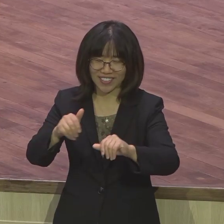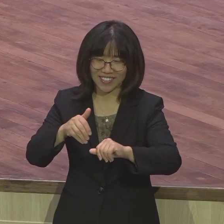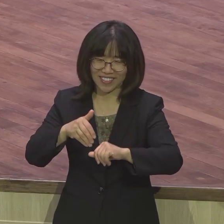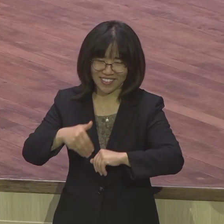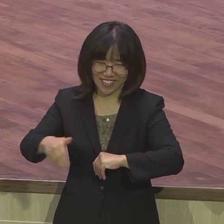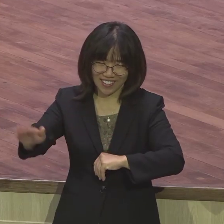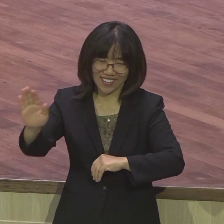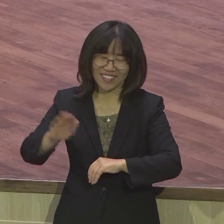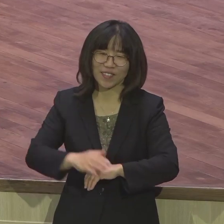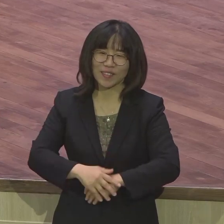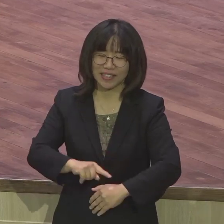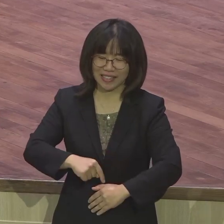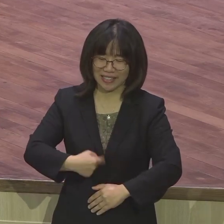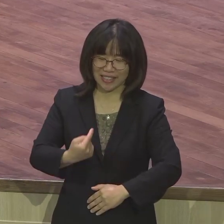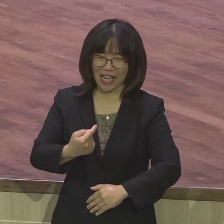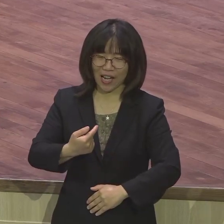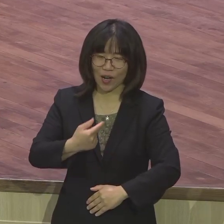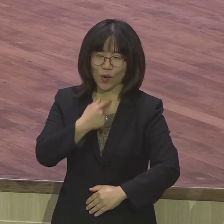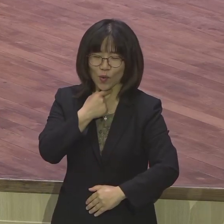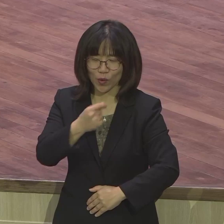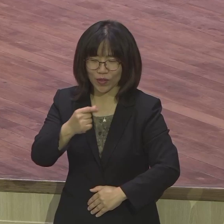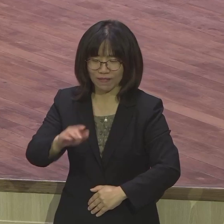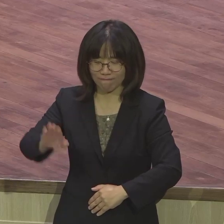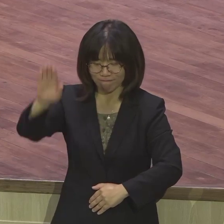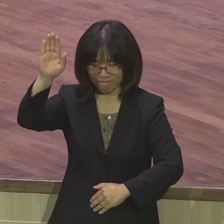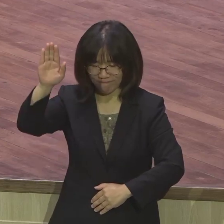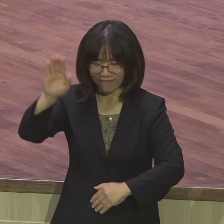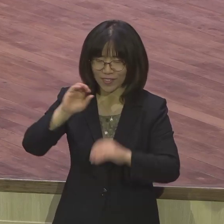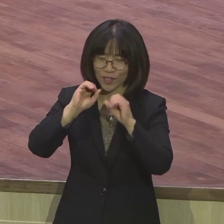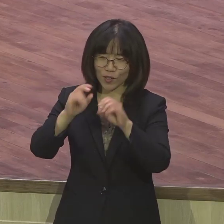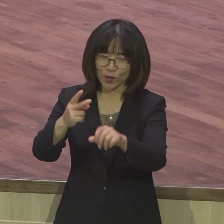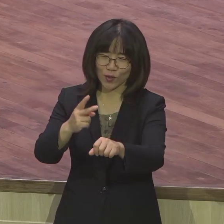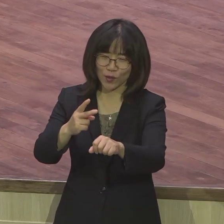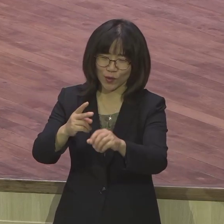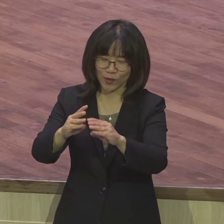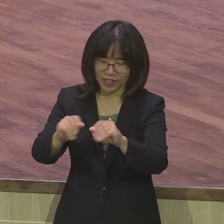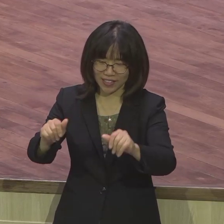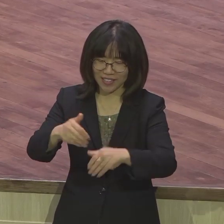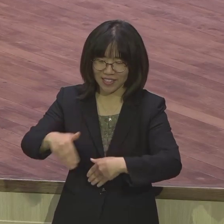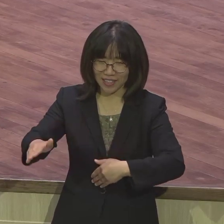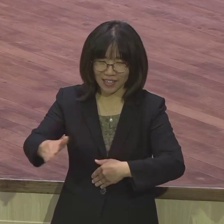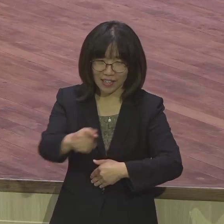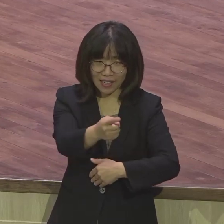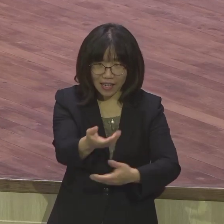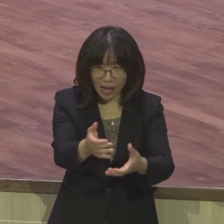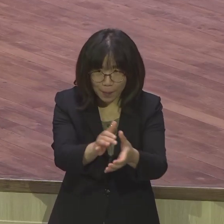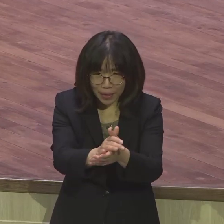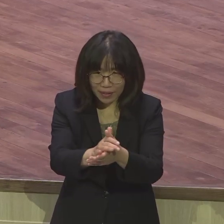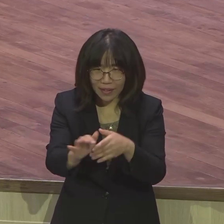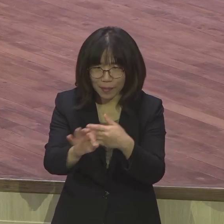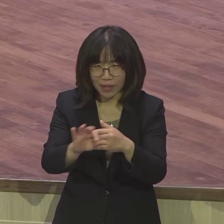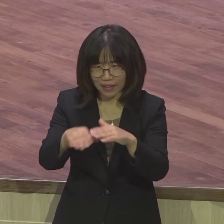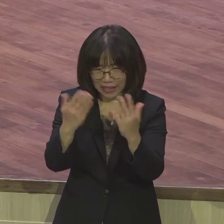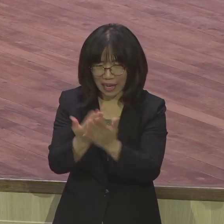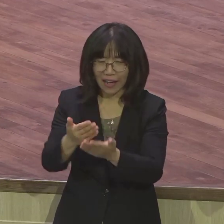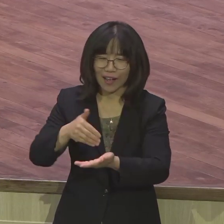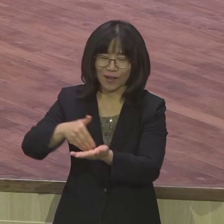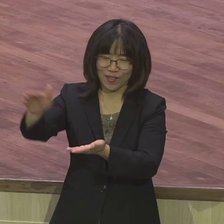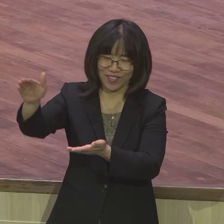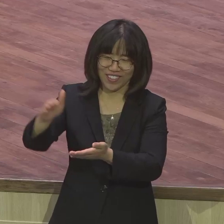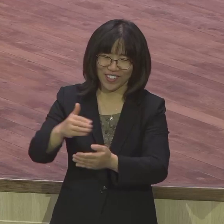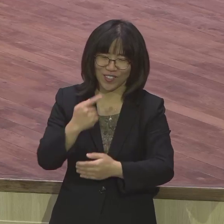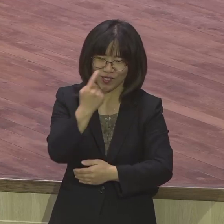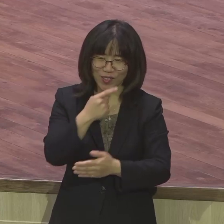자원하는 마음으로 선교지 가시기 바랍니다. 아멘 한 사람은 다 하나님이 그 소리를 들은 줄